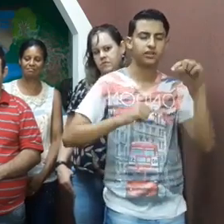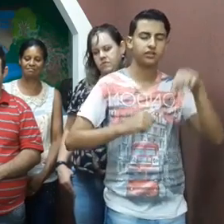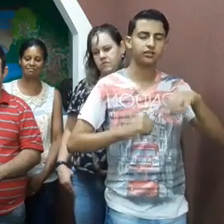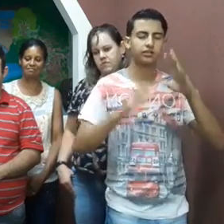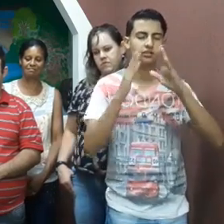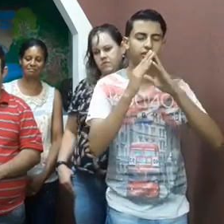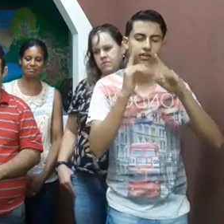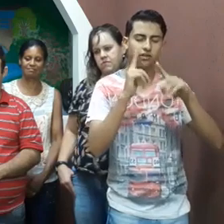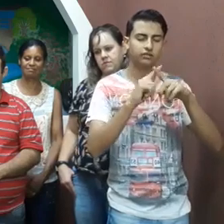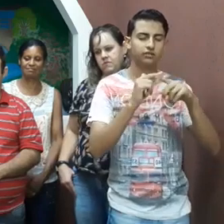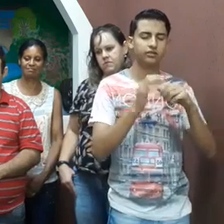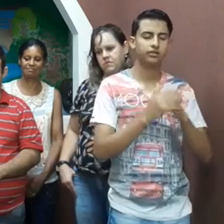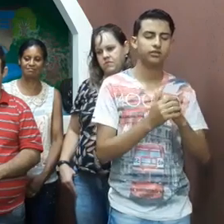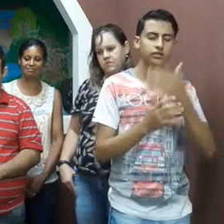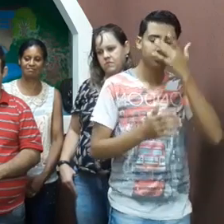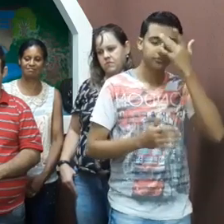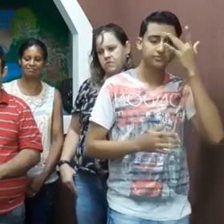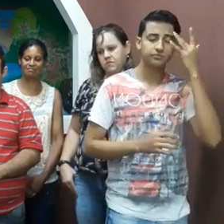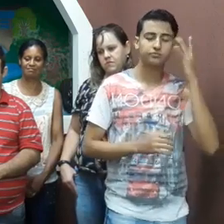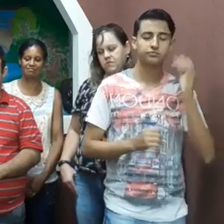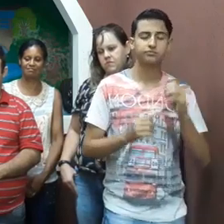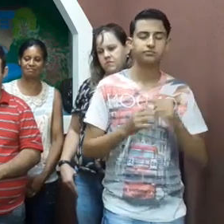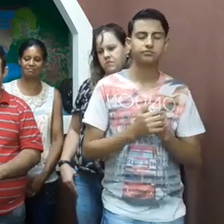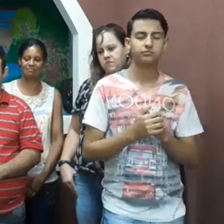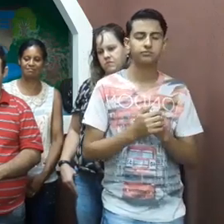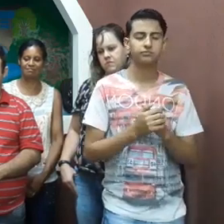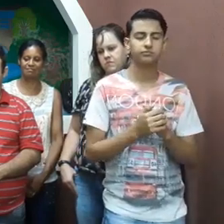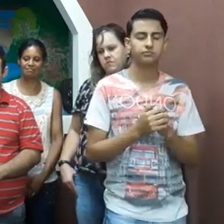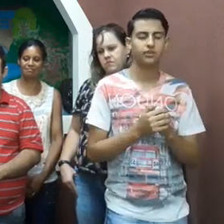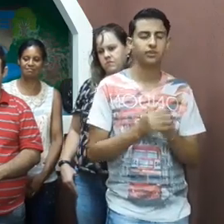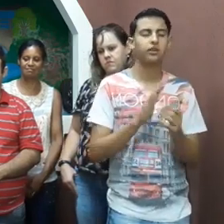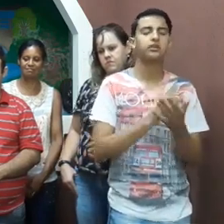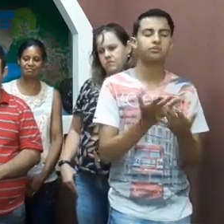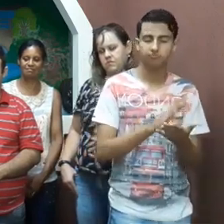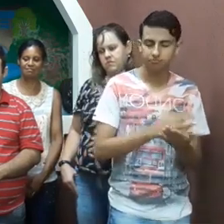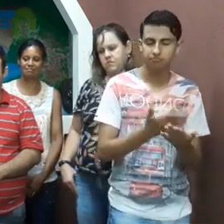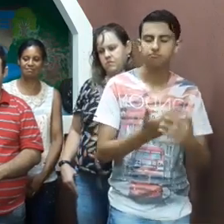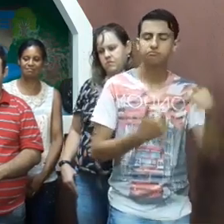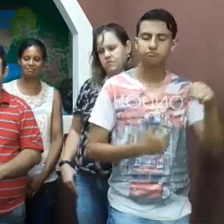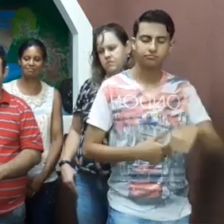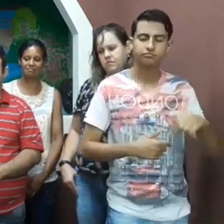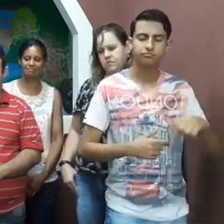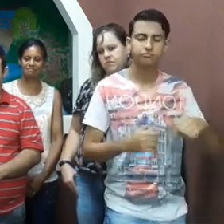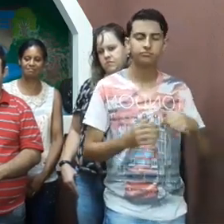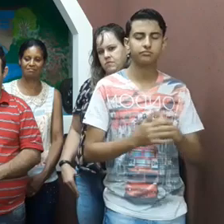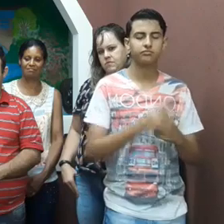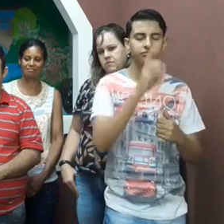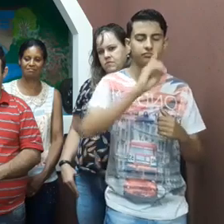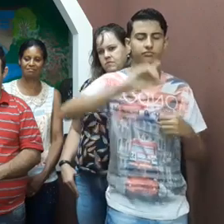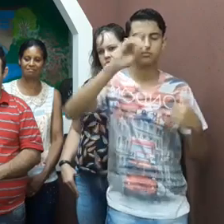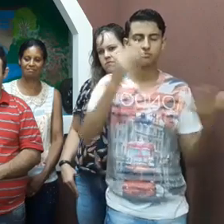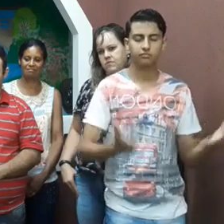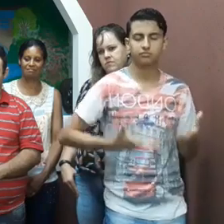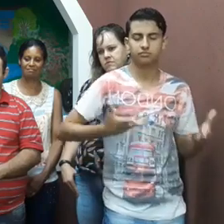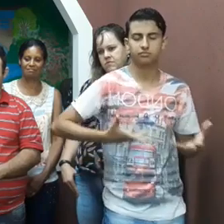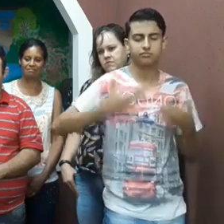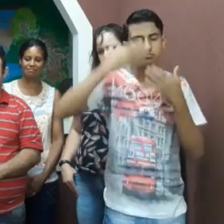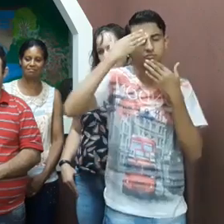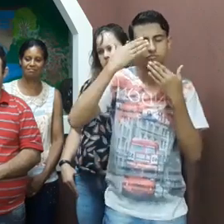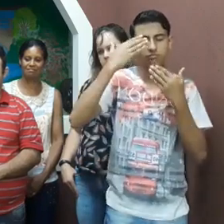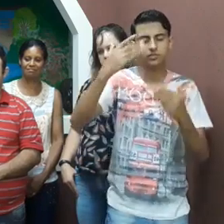igreja, através das pessoas, ó Pai, que se dispõem, ó Pai, a fazer isso, Deus. Por isso, Deus, nós te agradecemos,